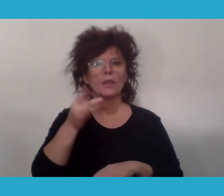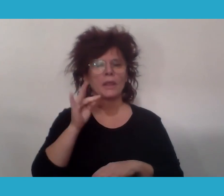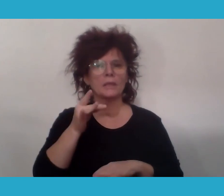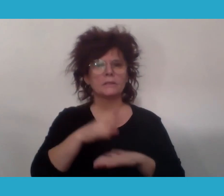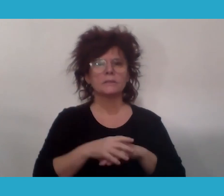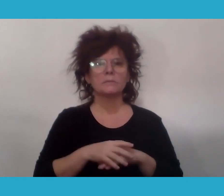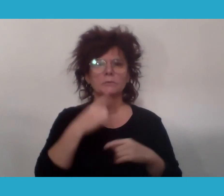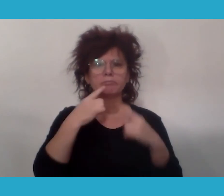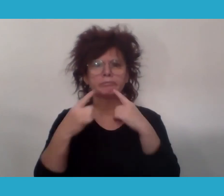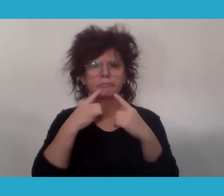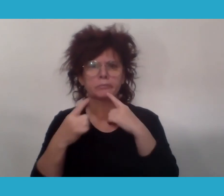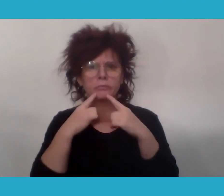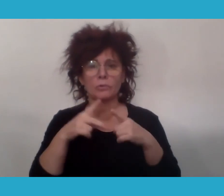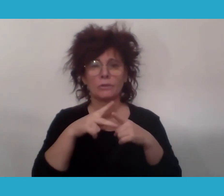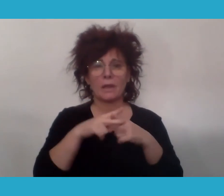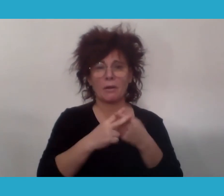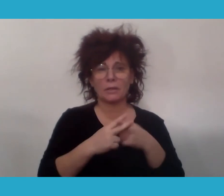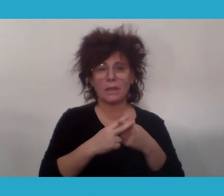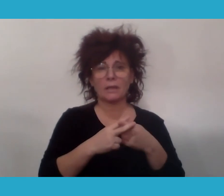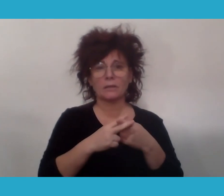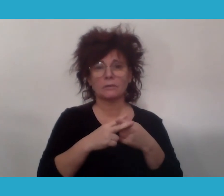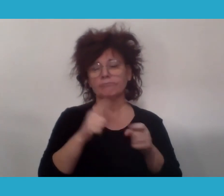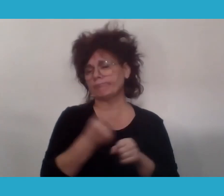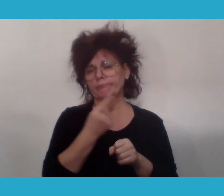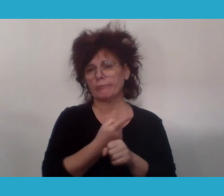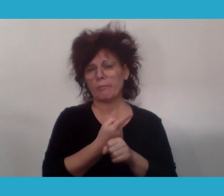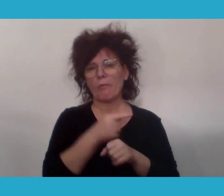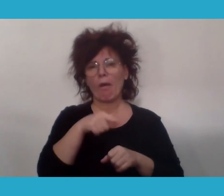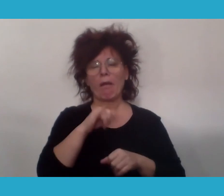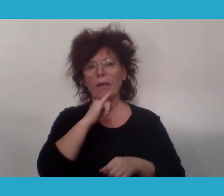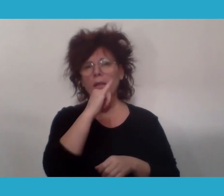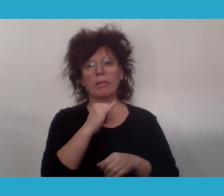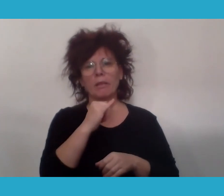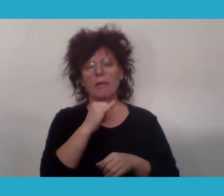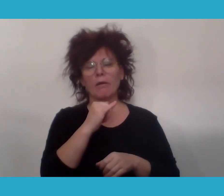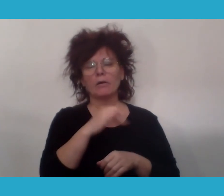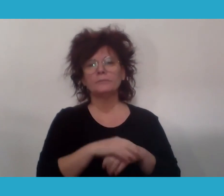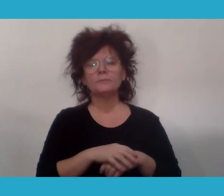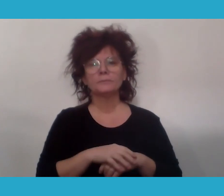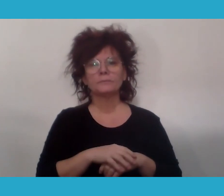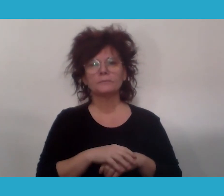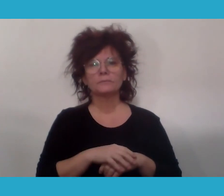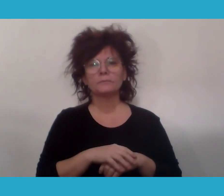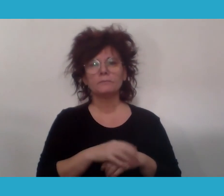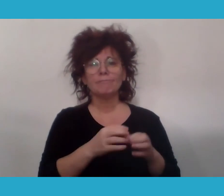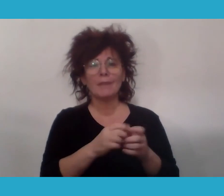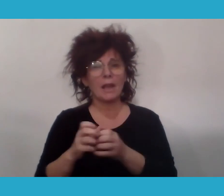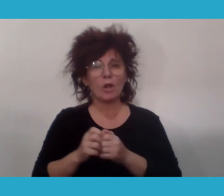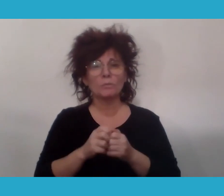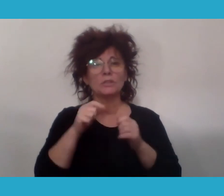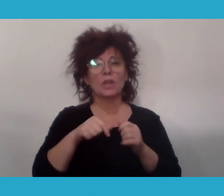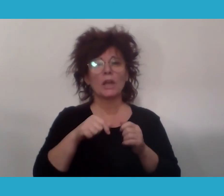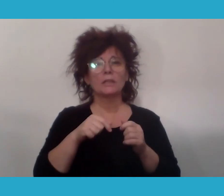fue posible realizar consulta a los técnicos ni agrupación alguna. Cita que se dijo en aquel momento que la comisión trata